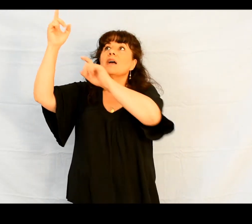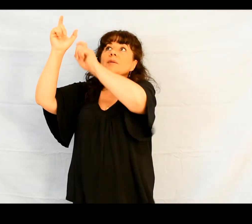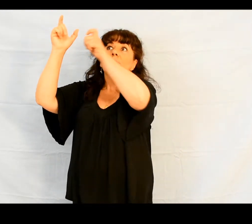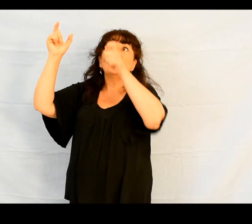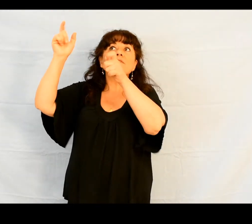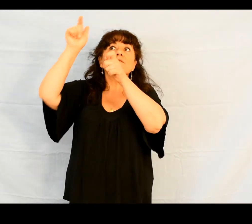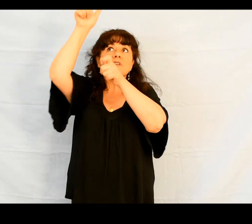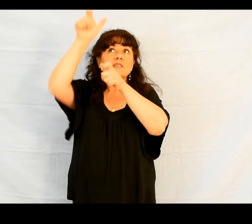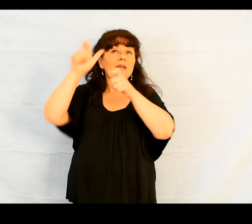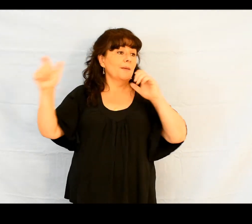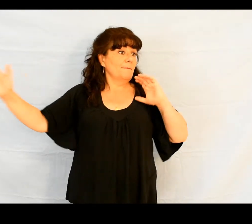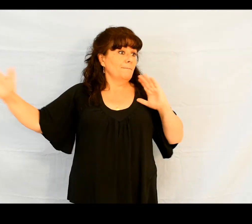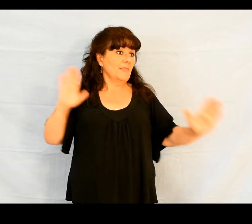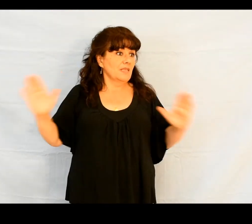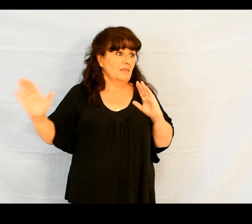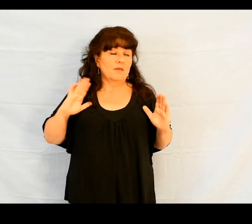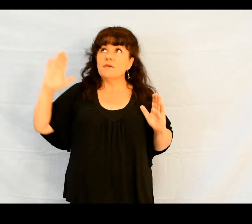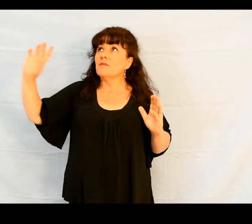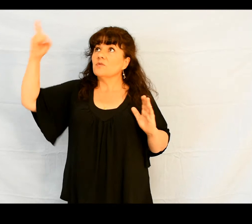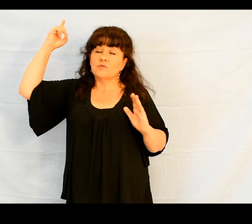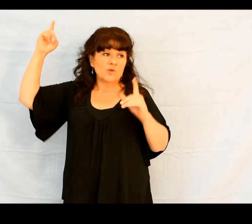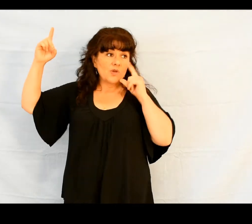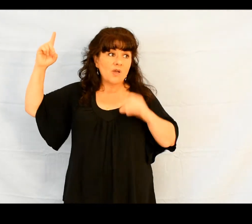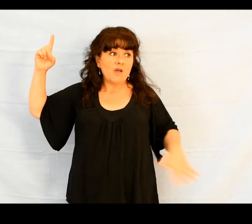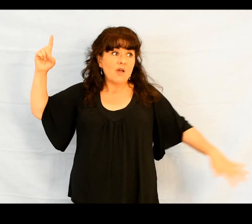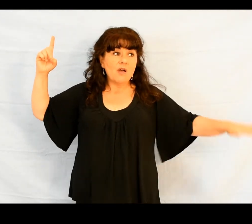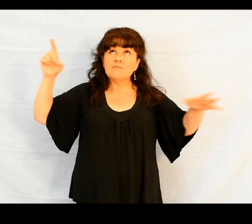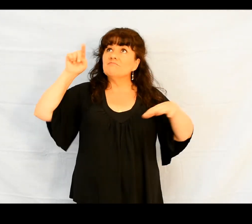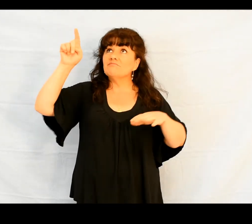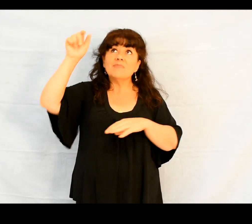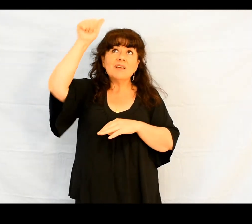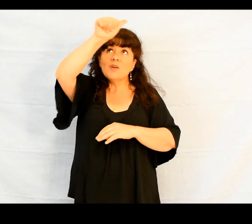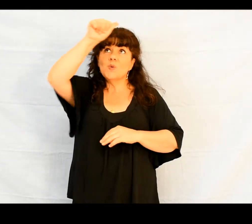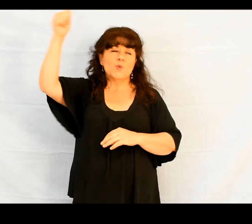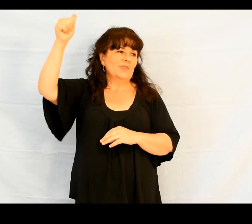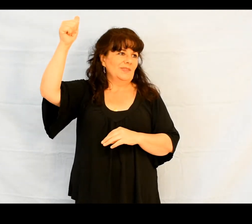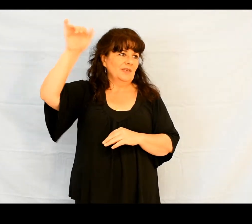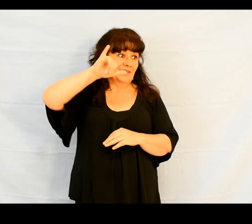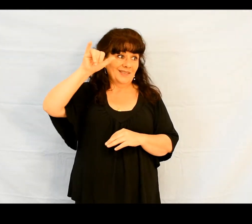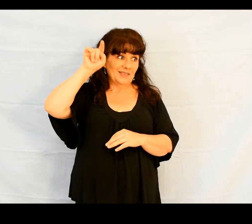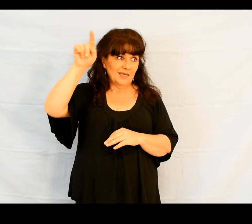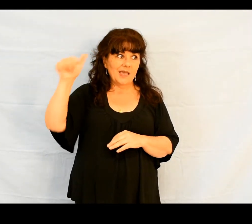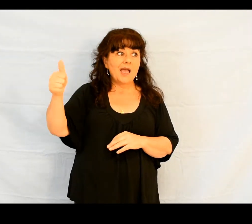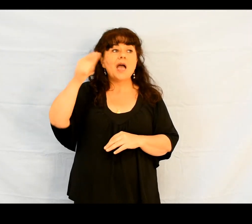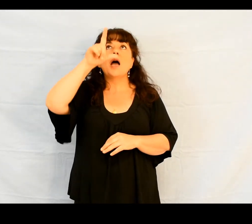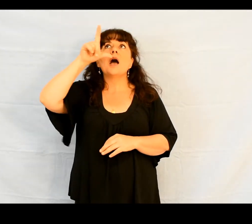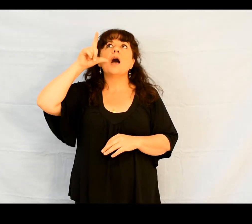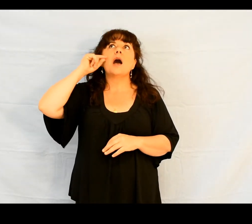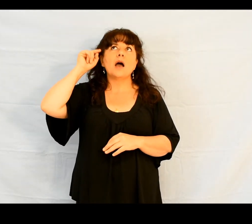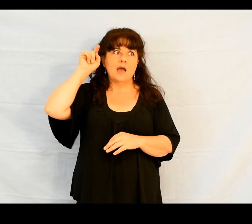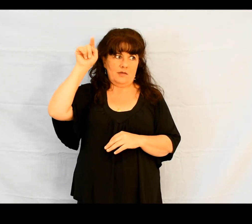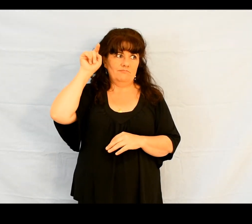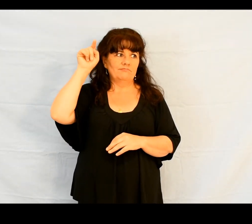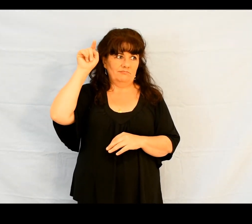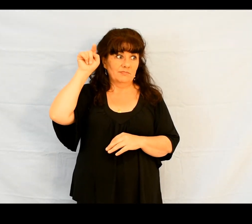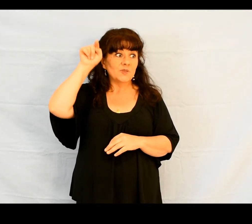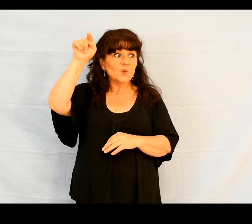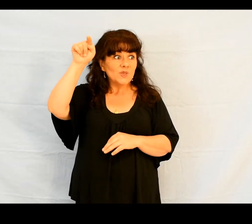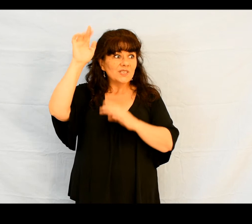hommes. Un homme, le Christ Jésus, qui s'est donné lui-même en